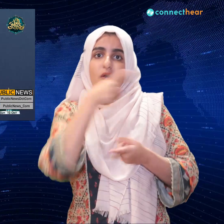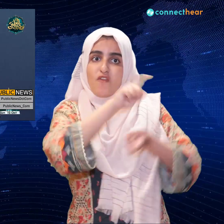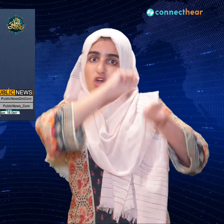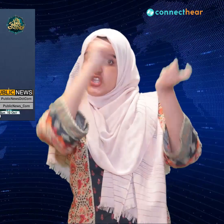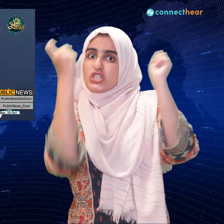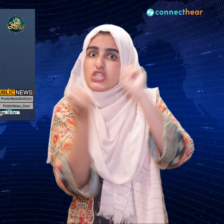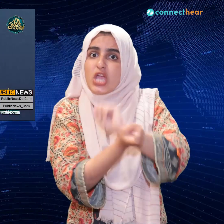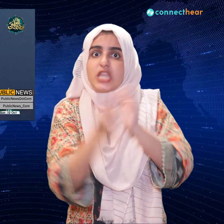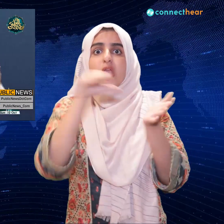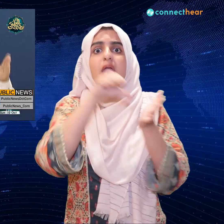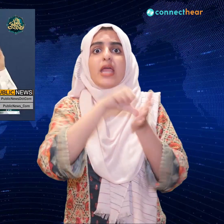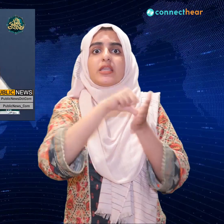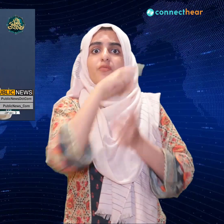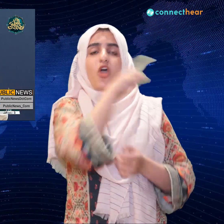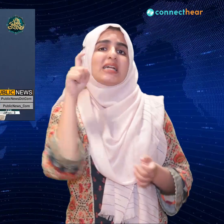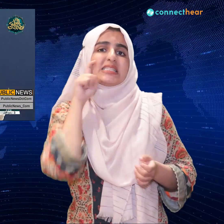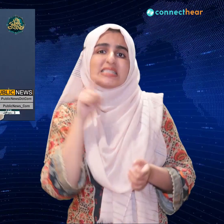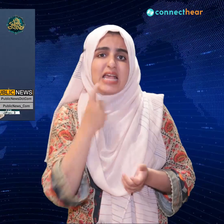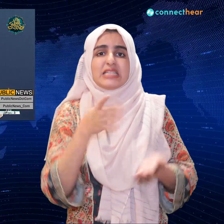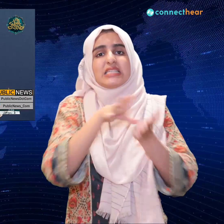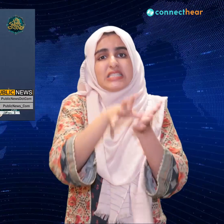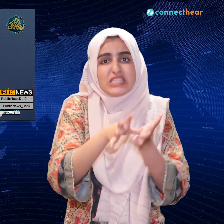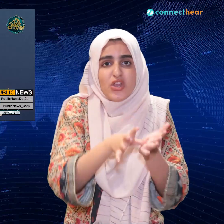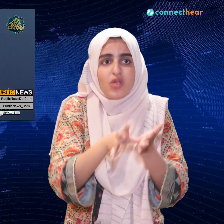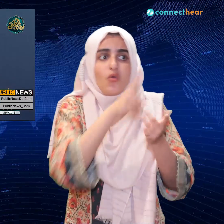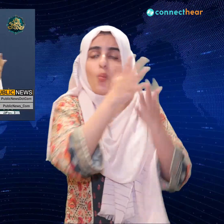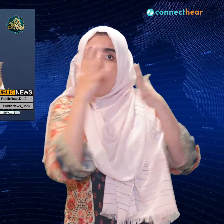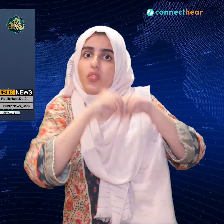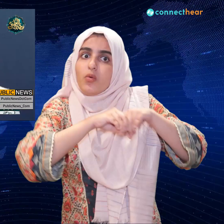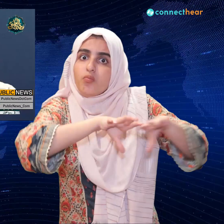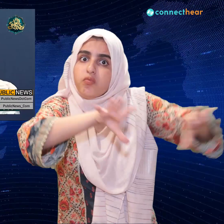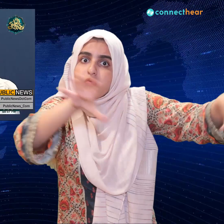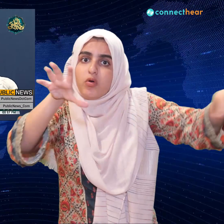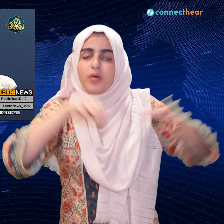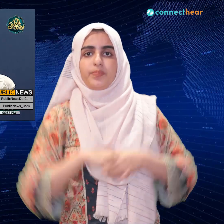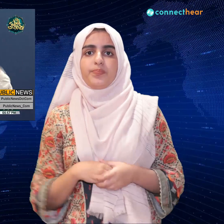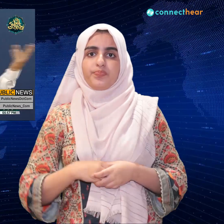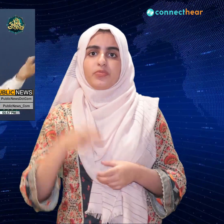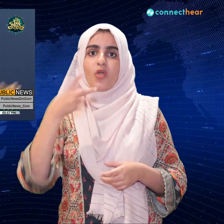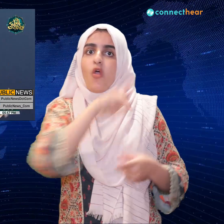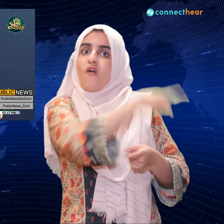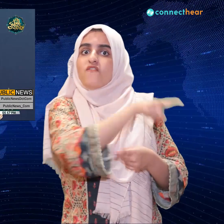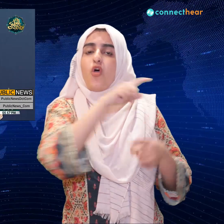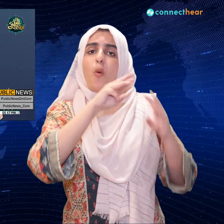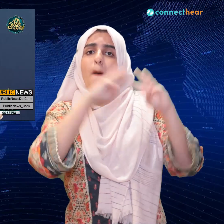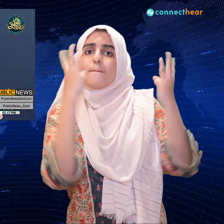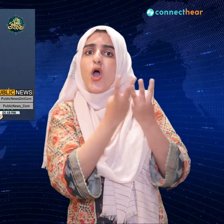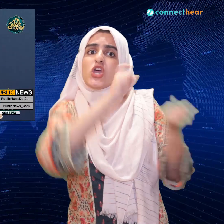رہی تھی، ایک سیکس، ڈرگز اینڈ راک اینڈ رول ریولوشن تھی جو آ رہی تھی، اور وہ اس نے ان کا سارا معاشرہ تبدیل کر رہا